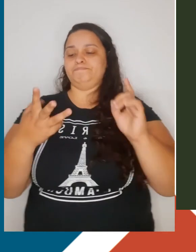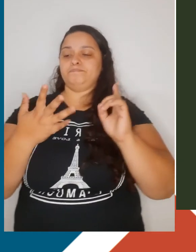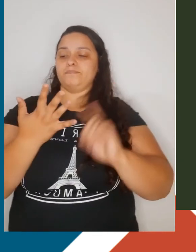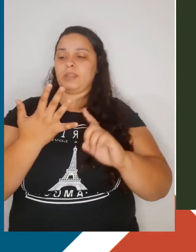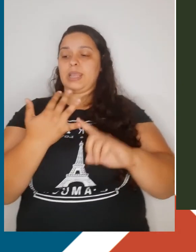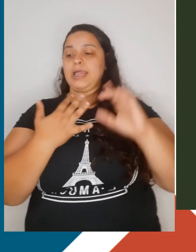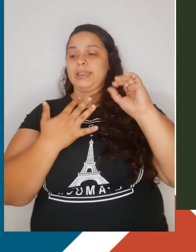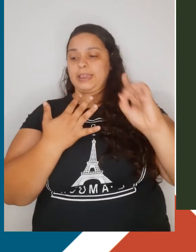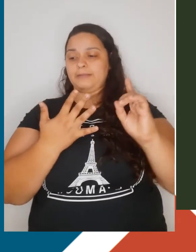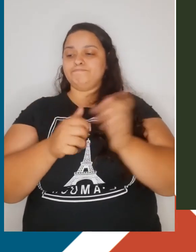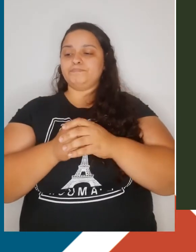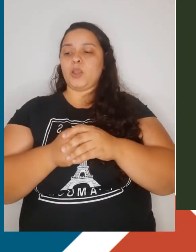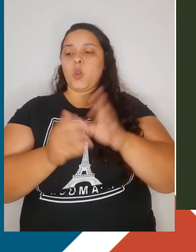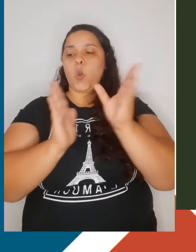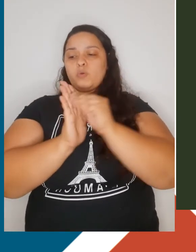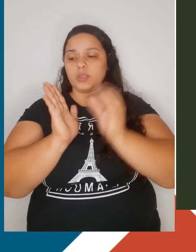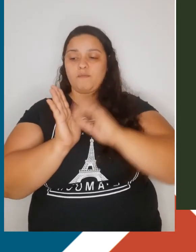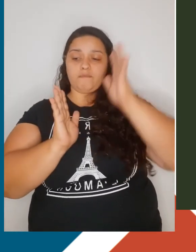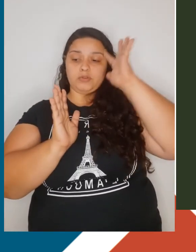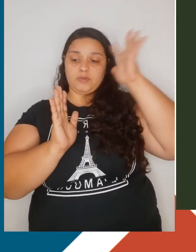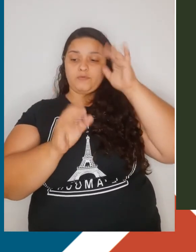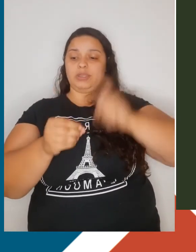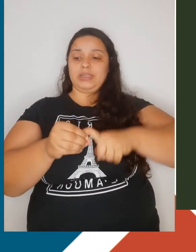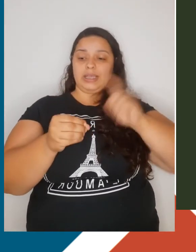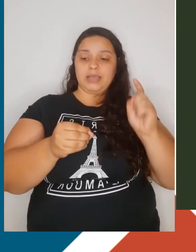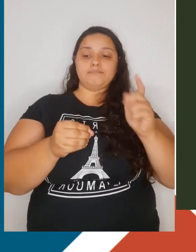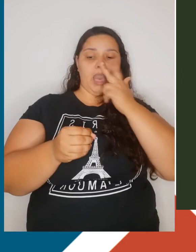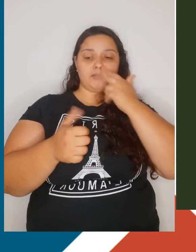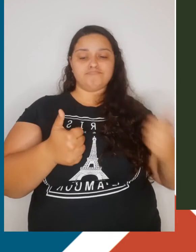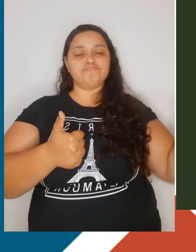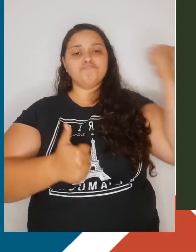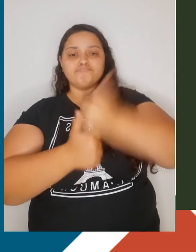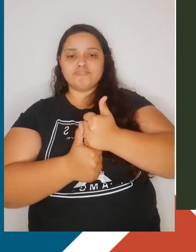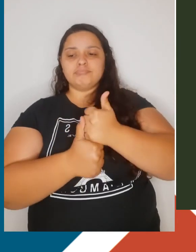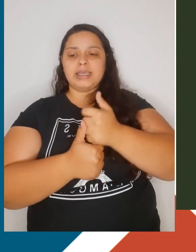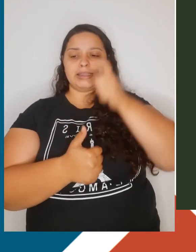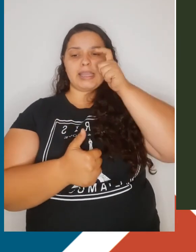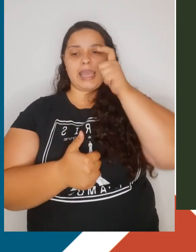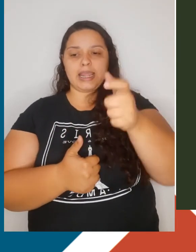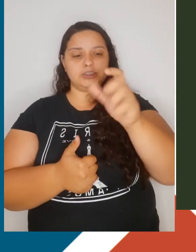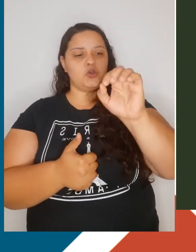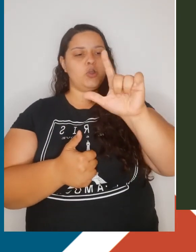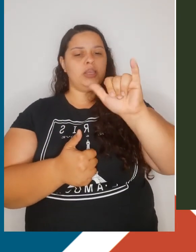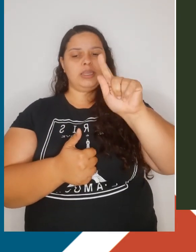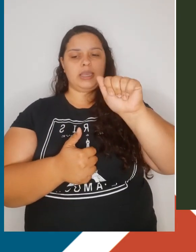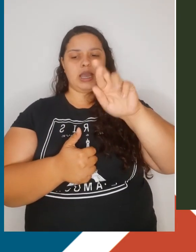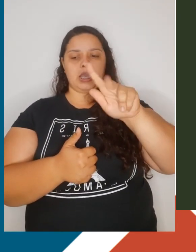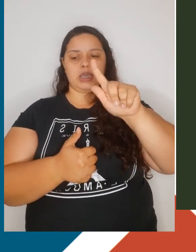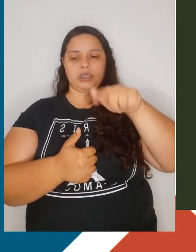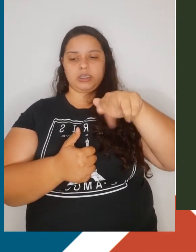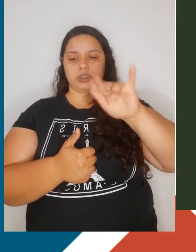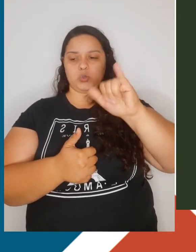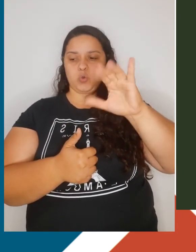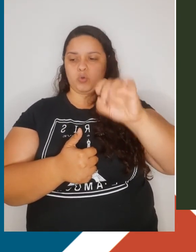está incorreta. A letra D diz que o conteúdo filosófico das independências sobrepôs-se aos interesses oligárquicos.